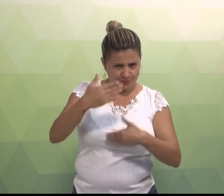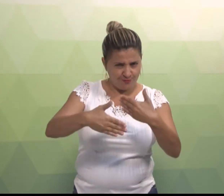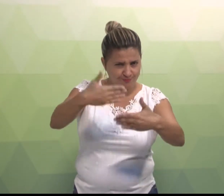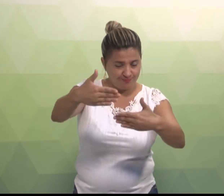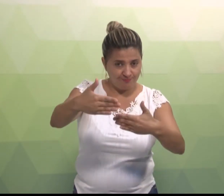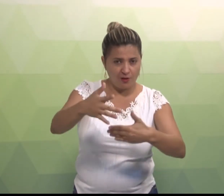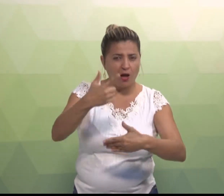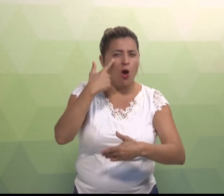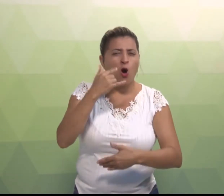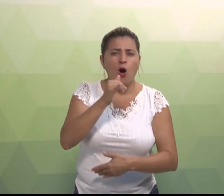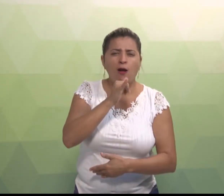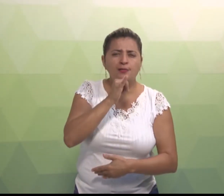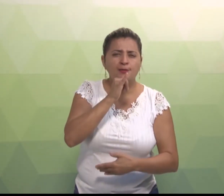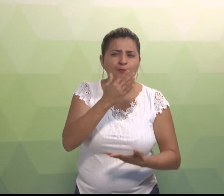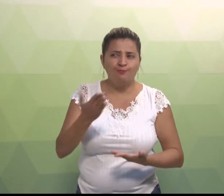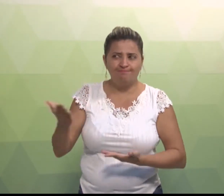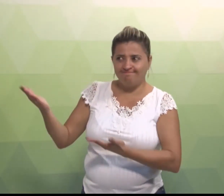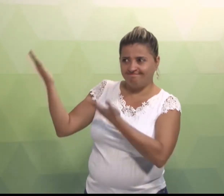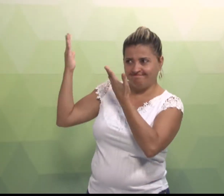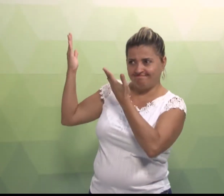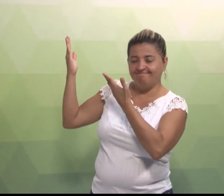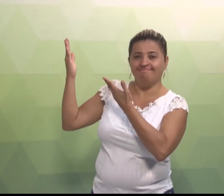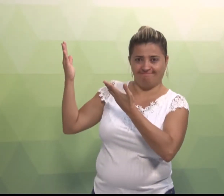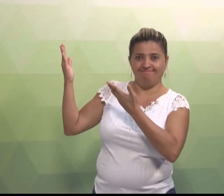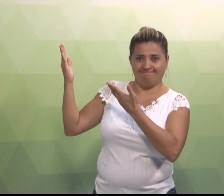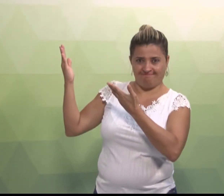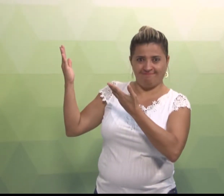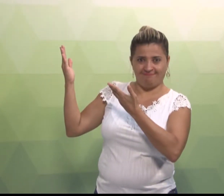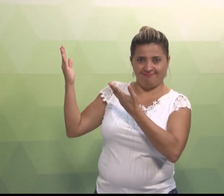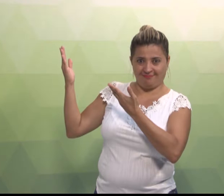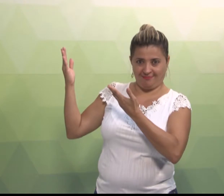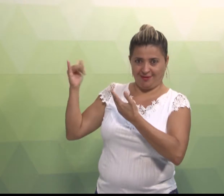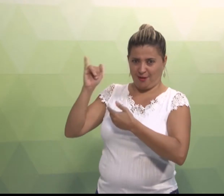Vejam mais à frente os exemplos que eu vou explicar.